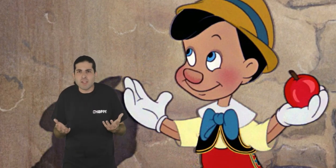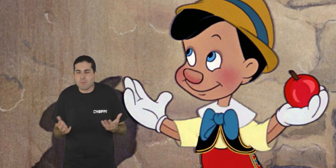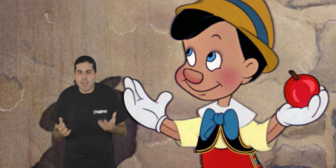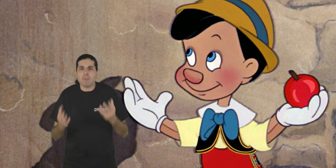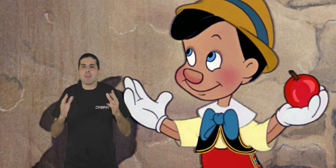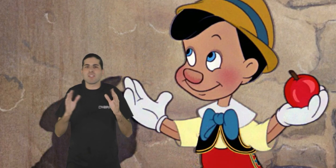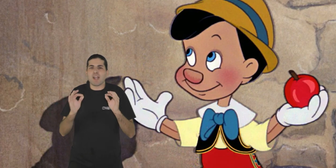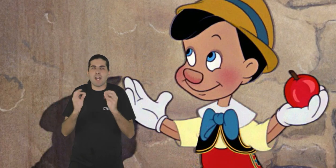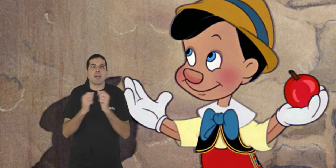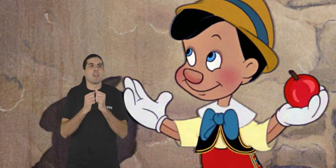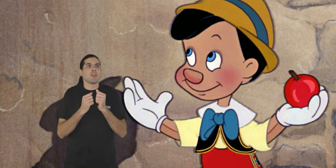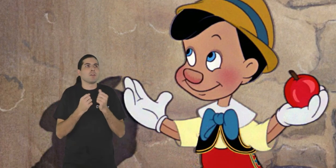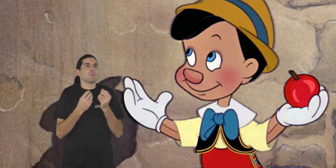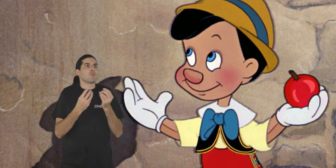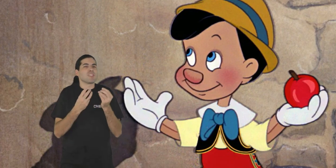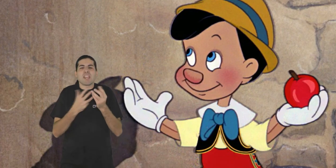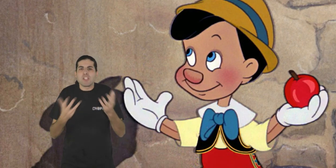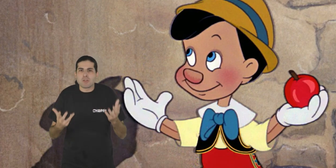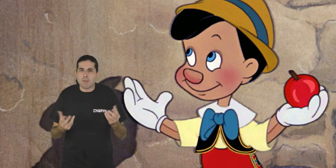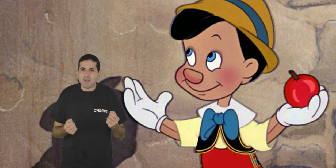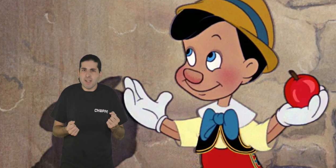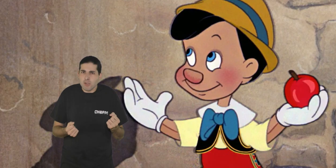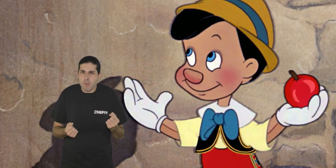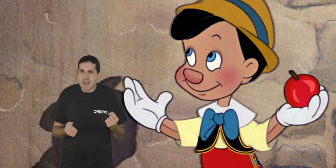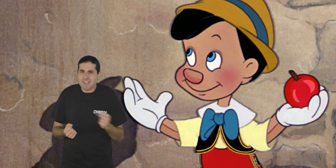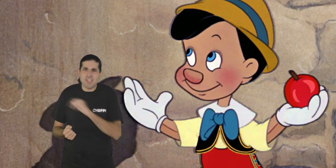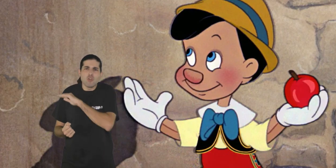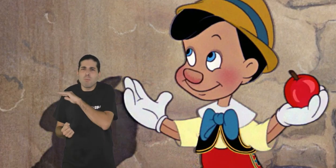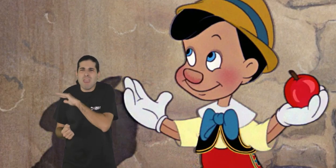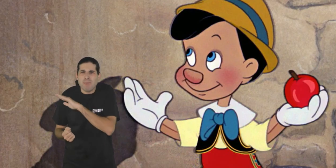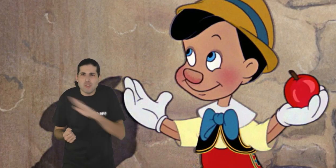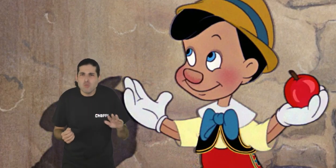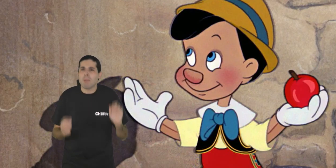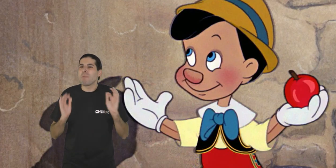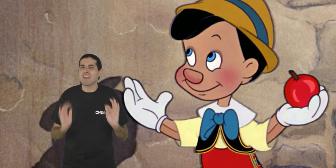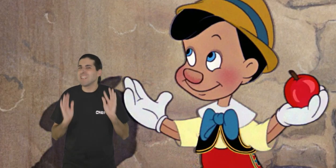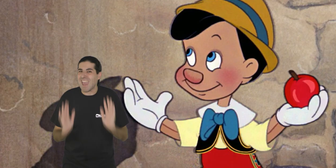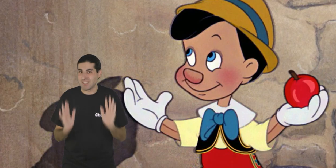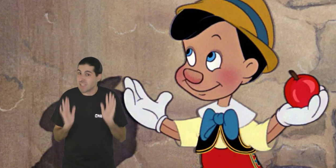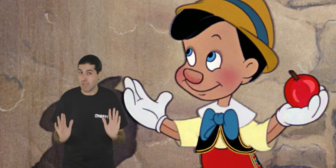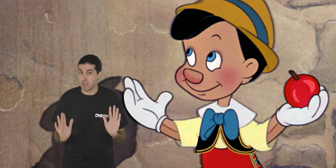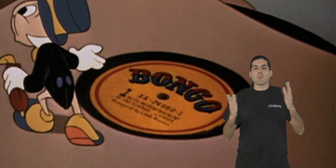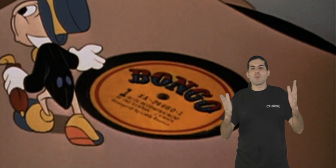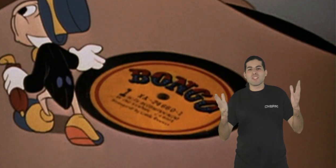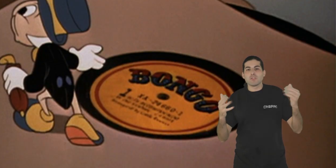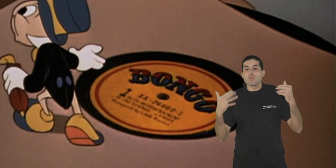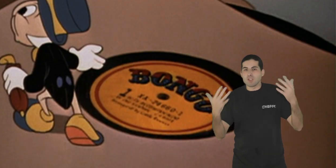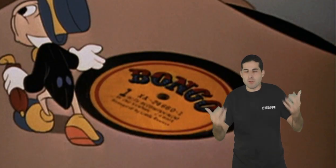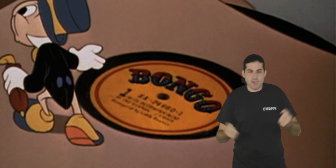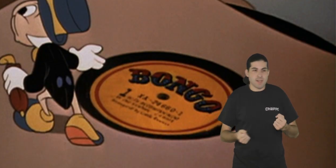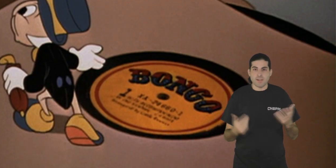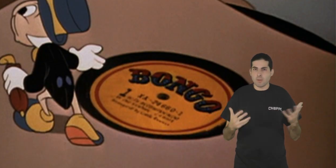un danno incredibile. A me questa intro da parte del grillo parlante non mi è piaciuta per niente. Dopo